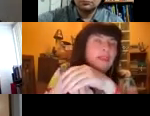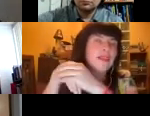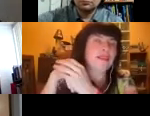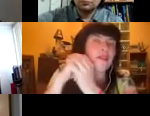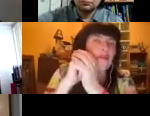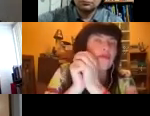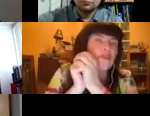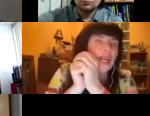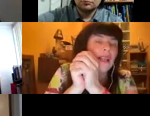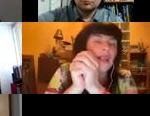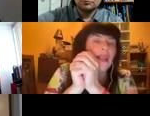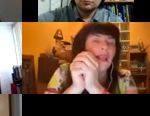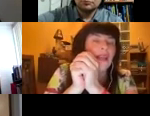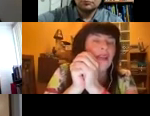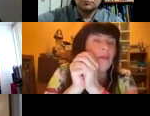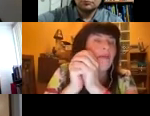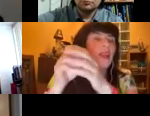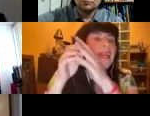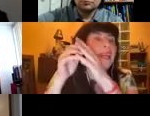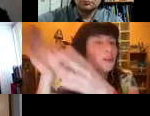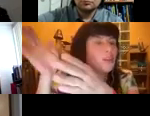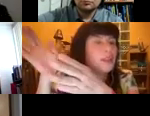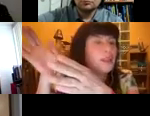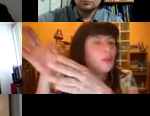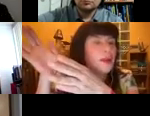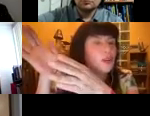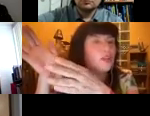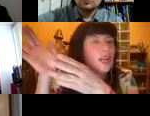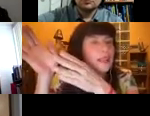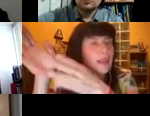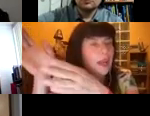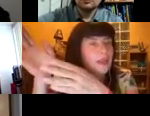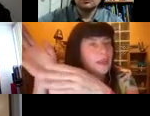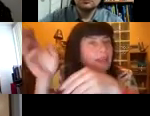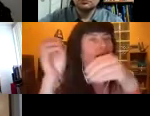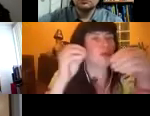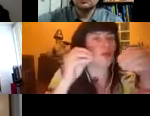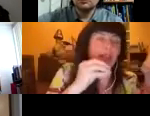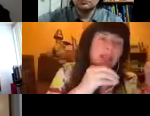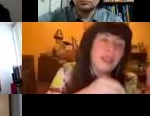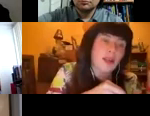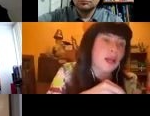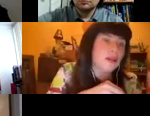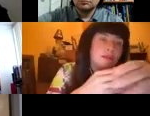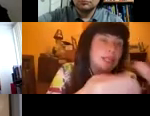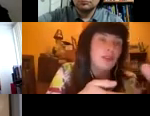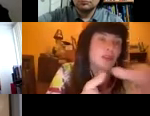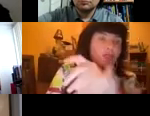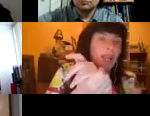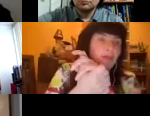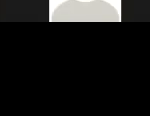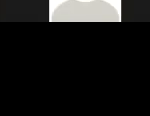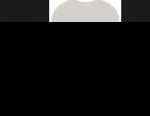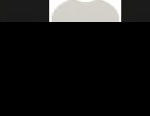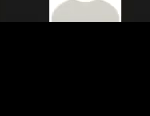mirada desde la sistémico-funcional nos permitió alejarnos de los patrones de oralidad en el estudio de esta lengua que no es